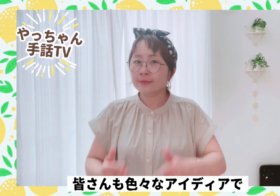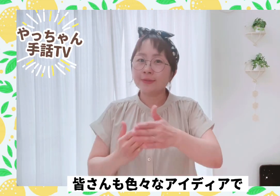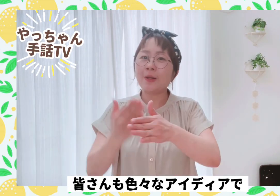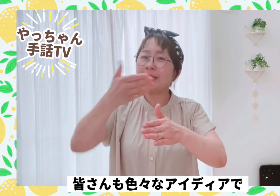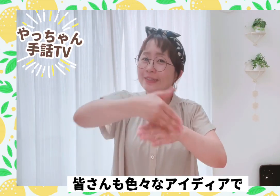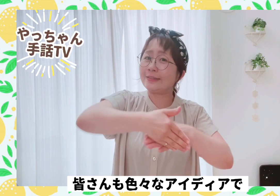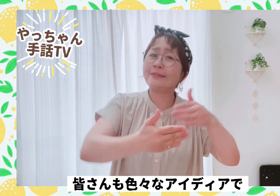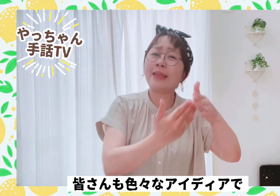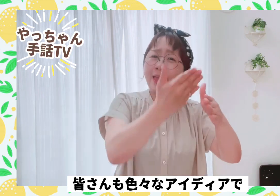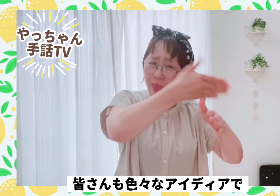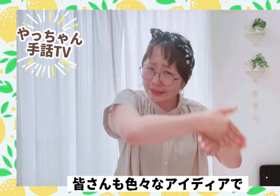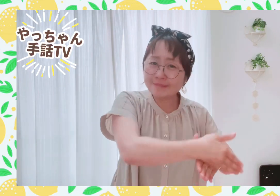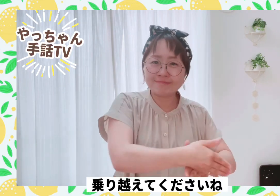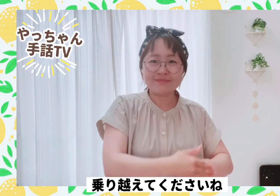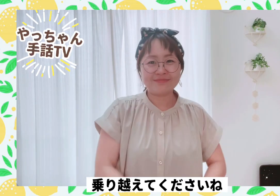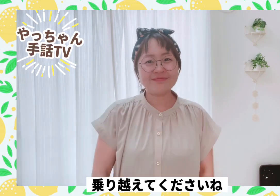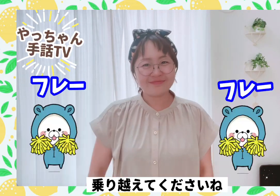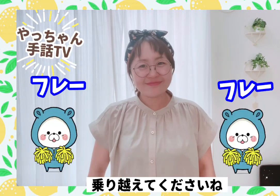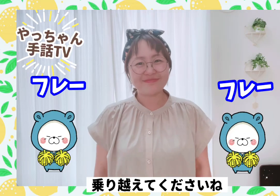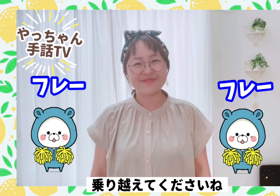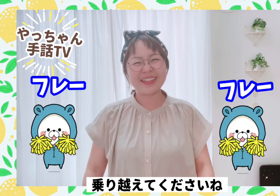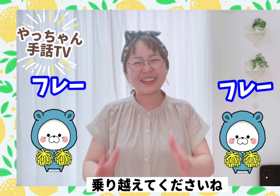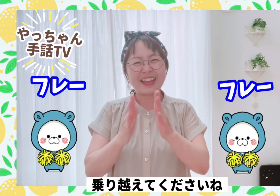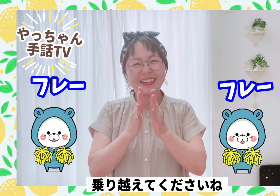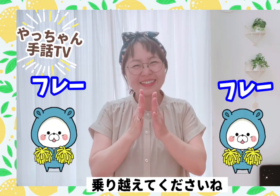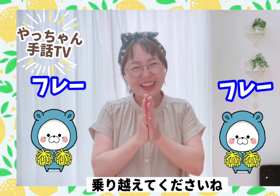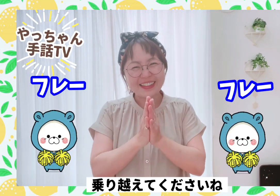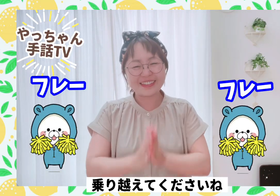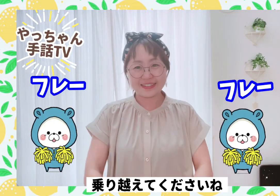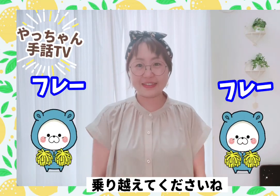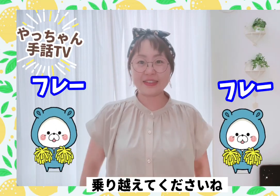デアがあると思いますので、乗り越えてくださいね。